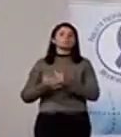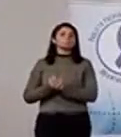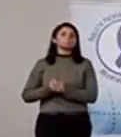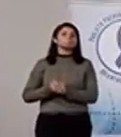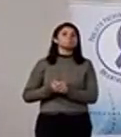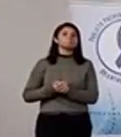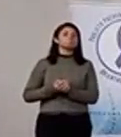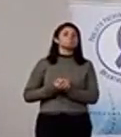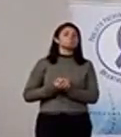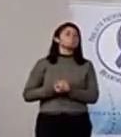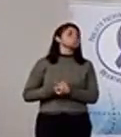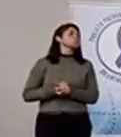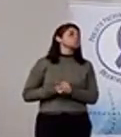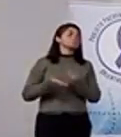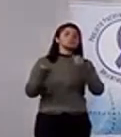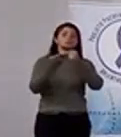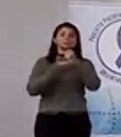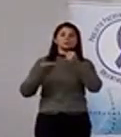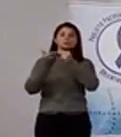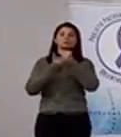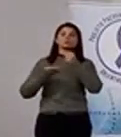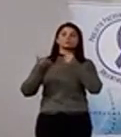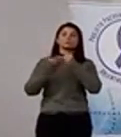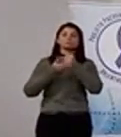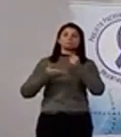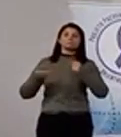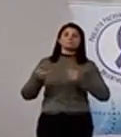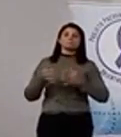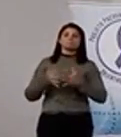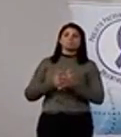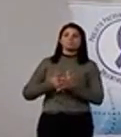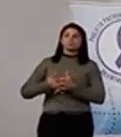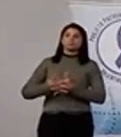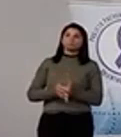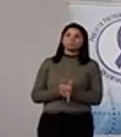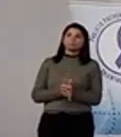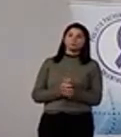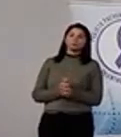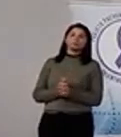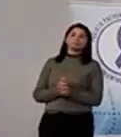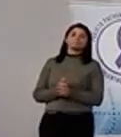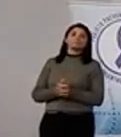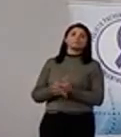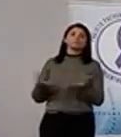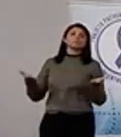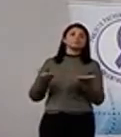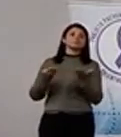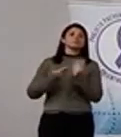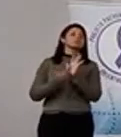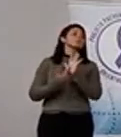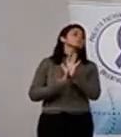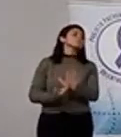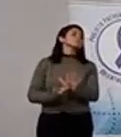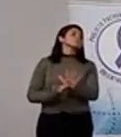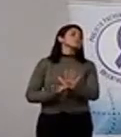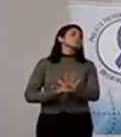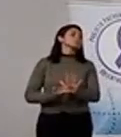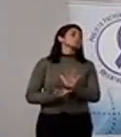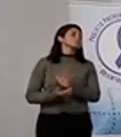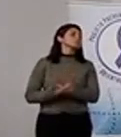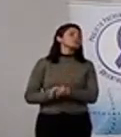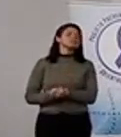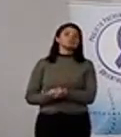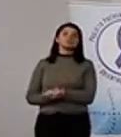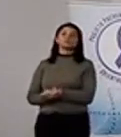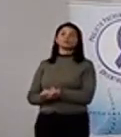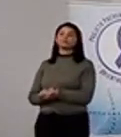medicina básica. Gente, cadê aqui? Pronto. Era isso daí, era só para mostrar para vocês esse contexto geral